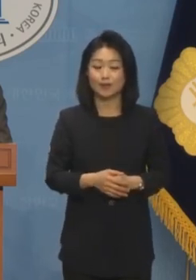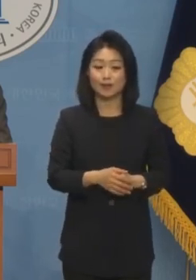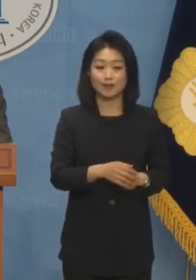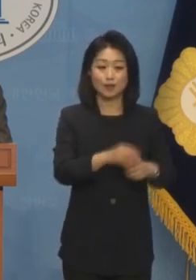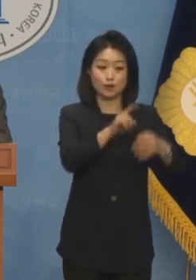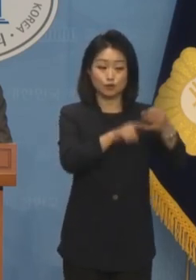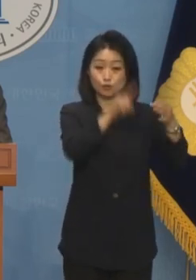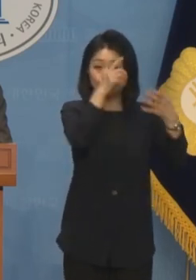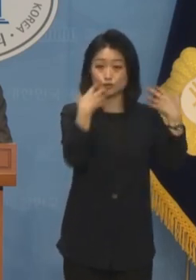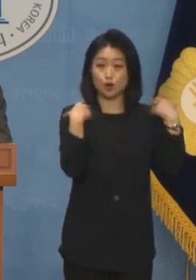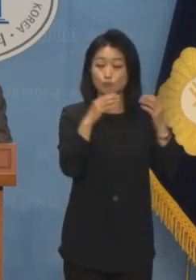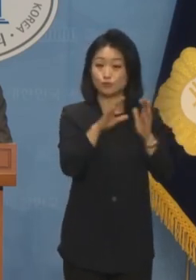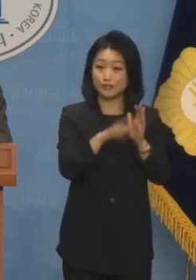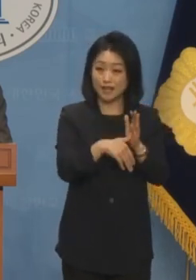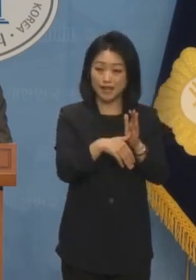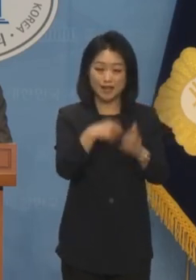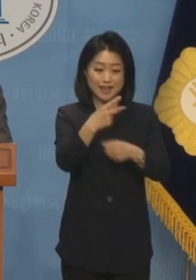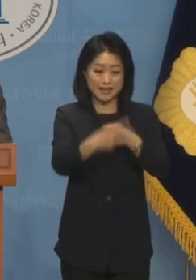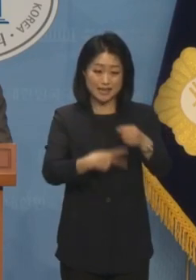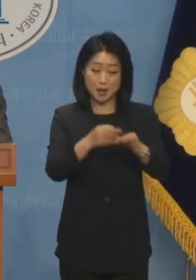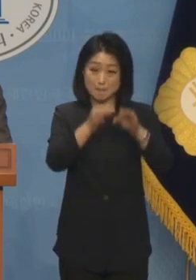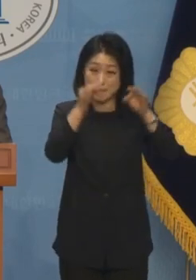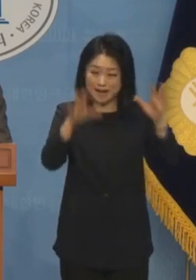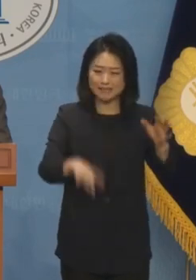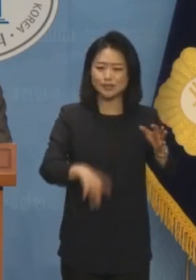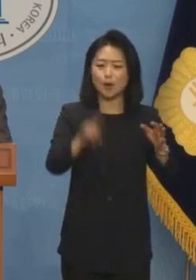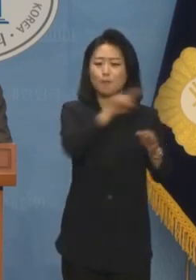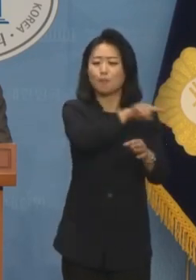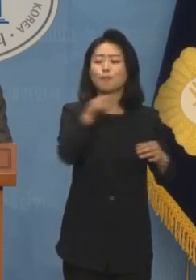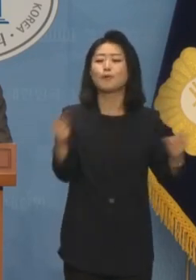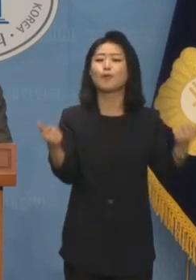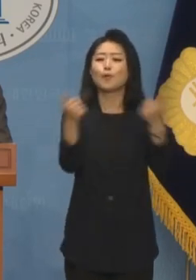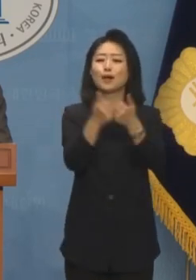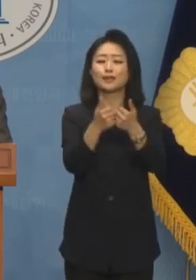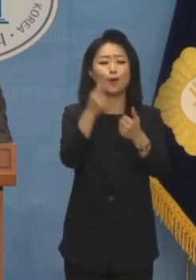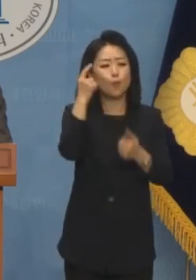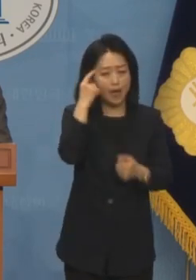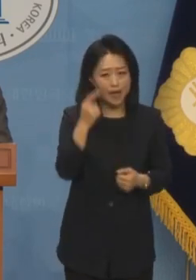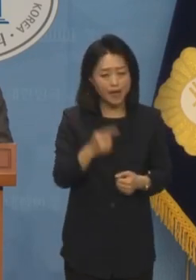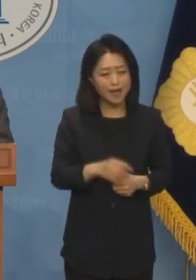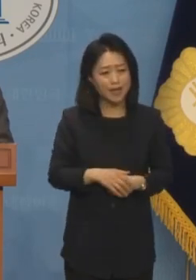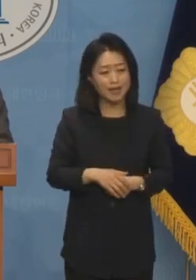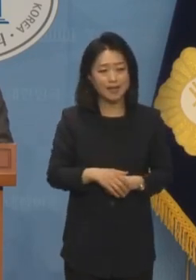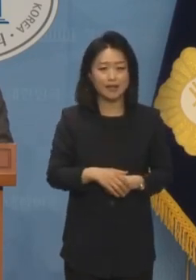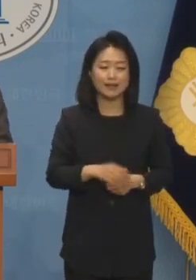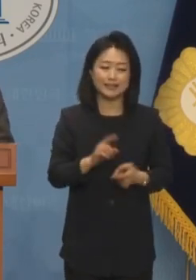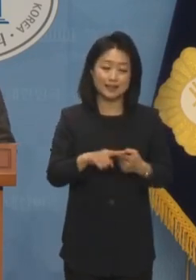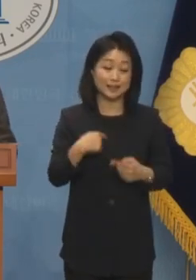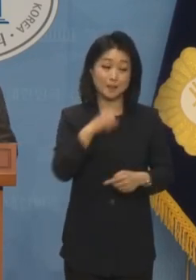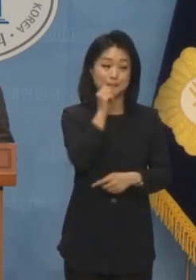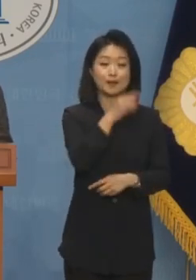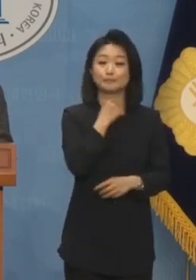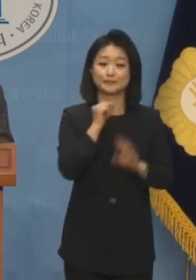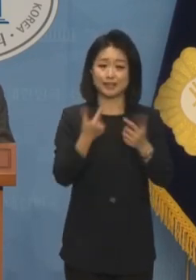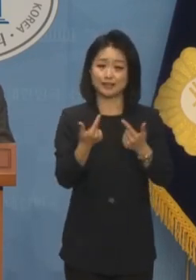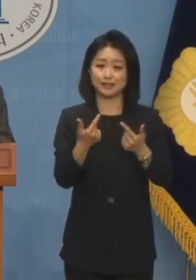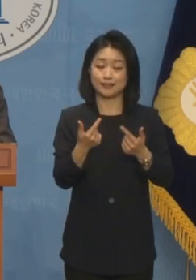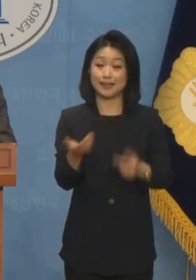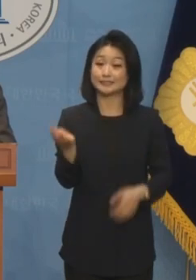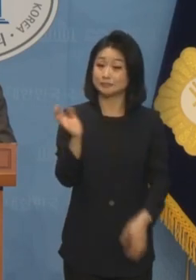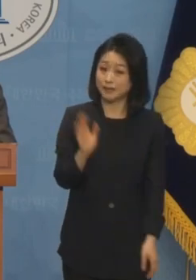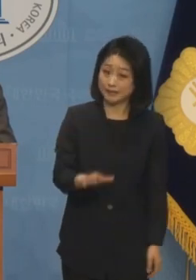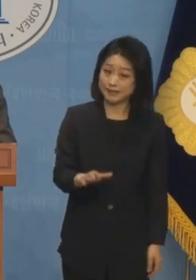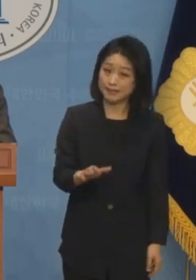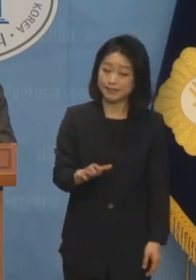정권 들어서는 만 2년 만에야 처음 열리게 된 것인지 다시 따져 묻지는 않겠습니다.